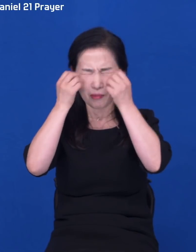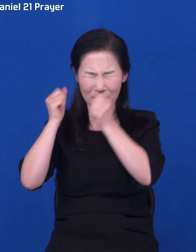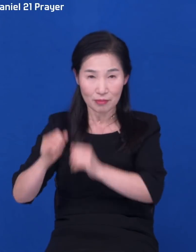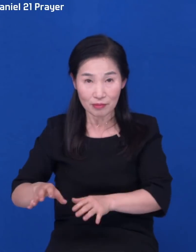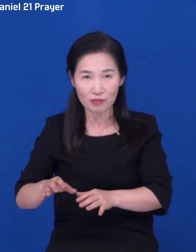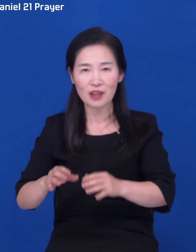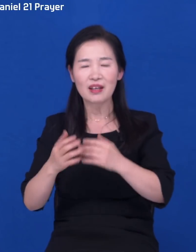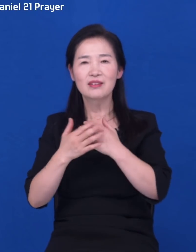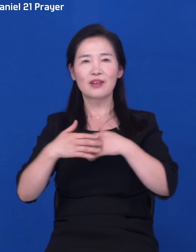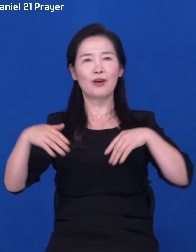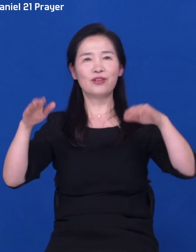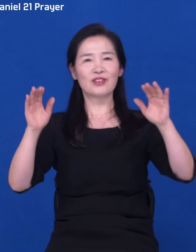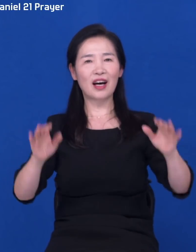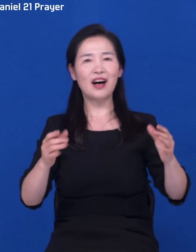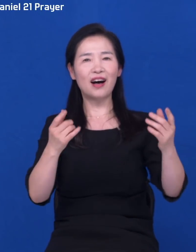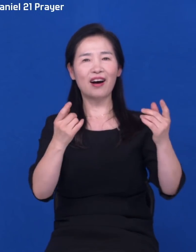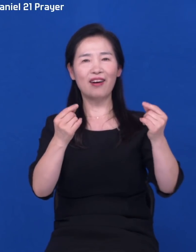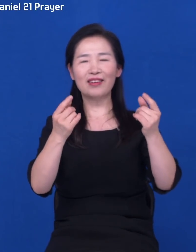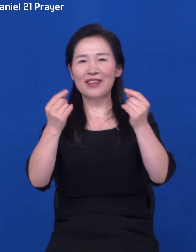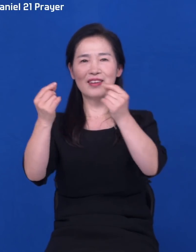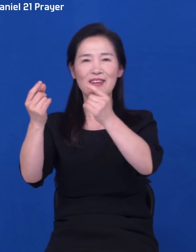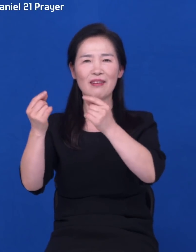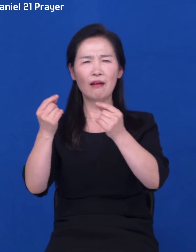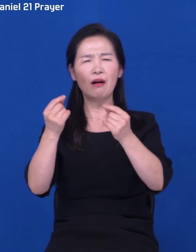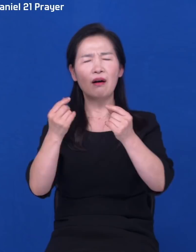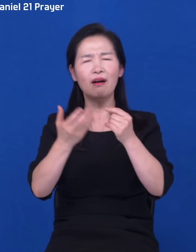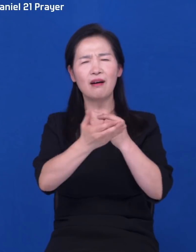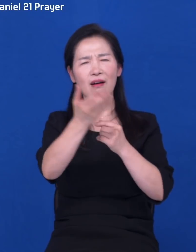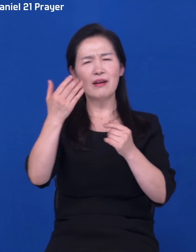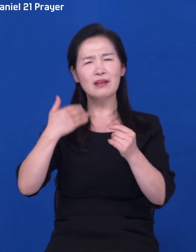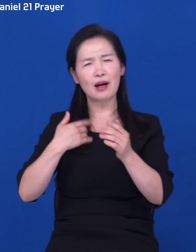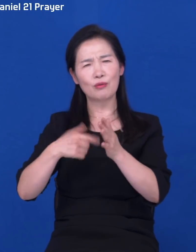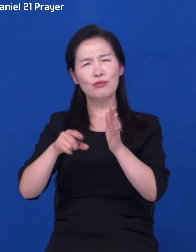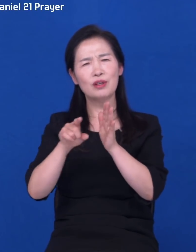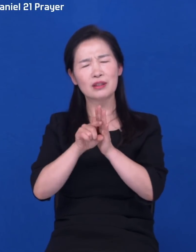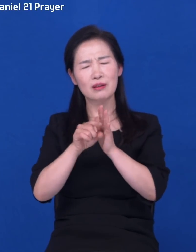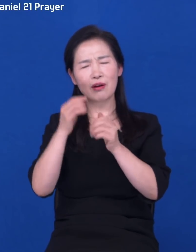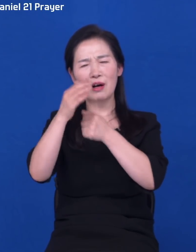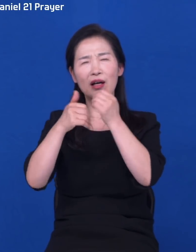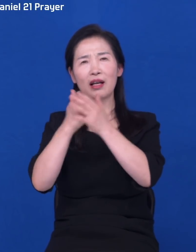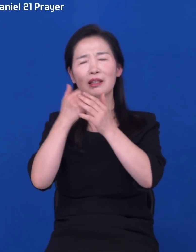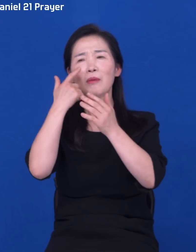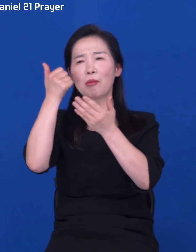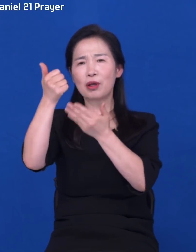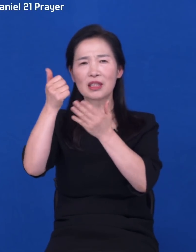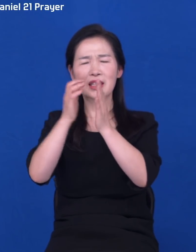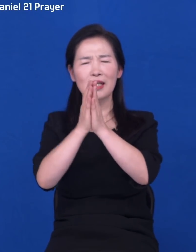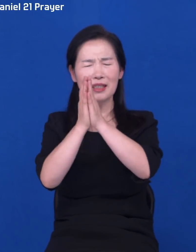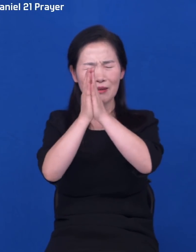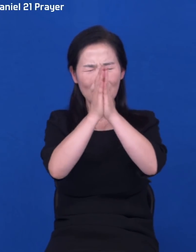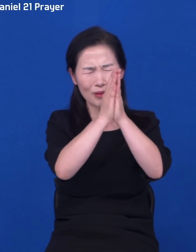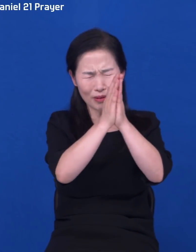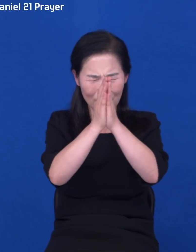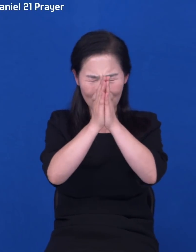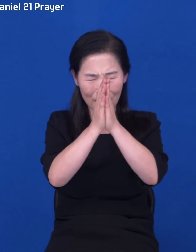보이기 시작했어요. 이 사람들이 나를 위해서 그렇게 하나님 아버지께 기도를 했는데 주인이 다 바뀌었다는 거 아니야. 이